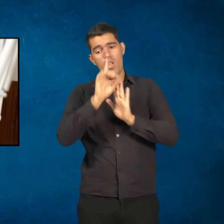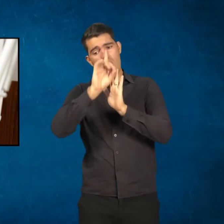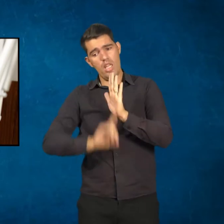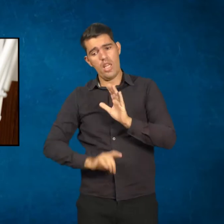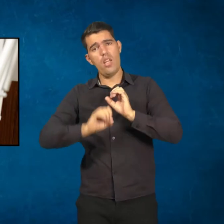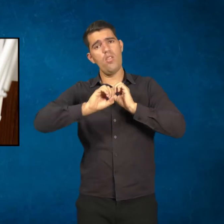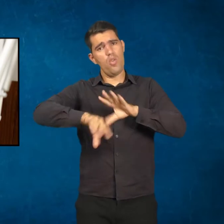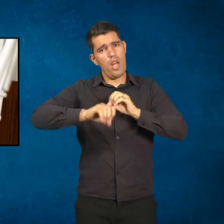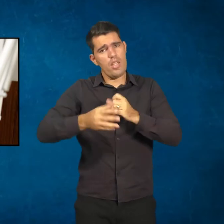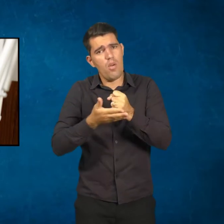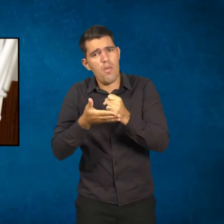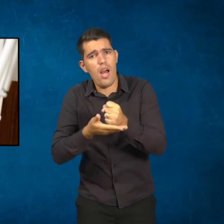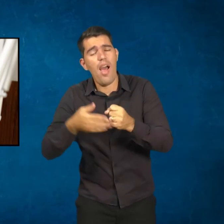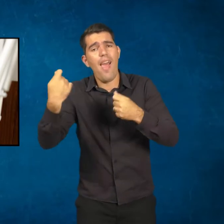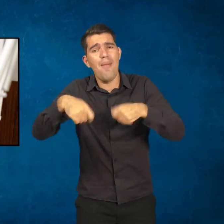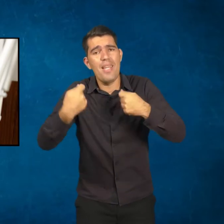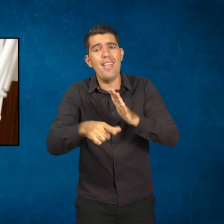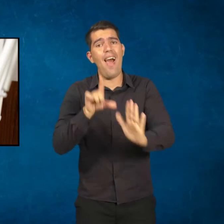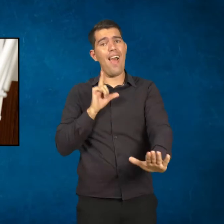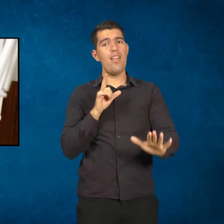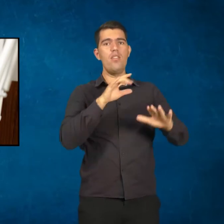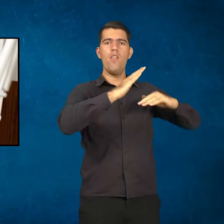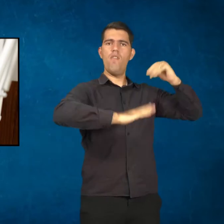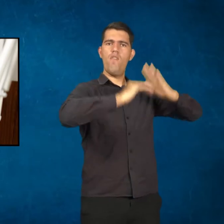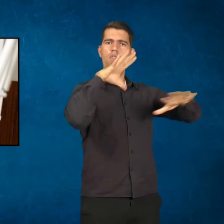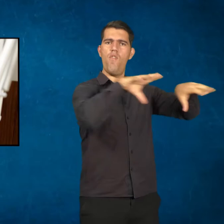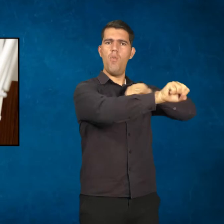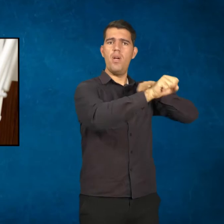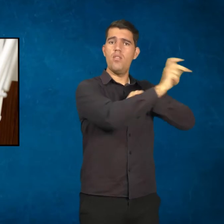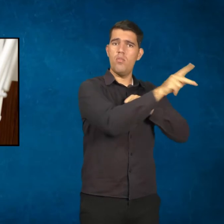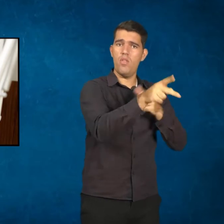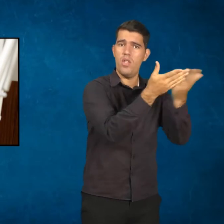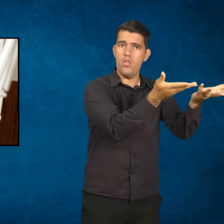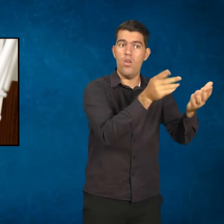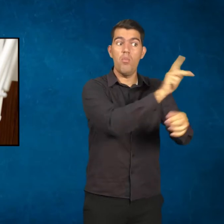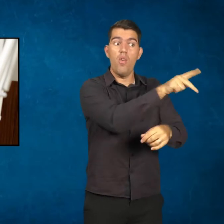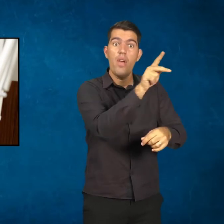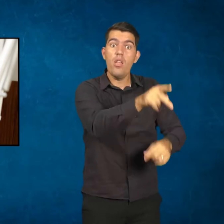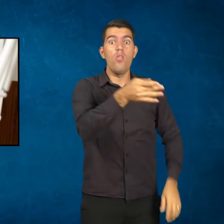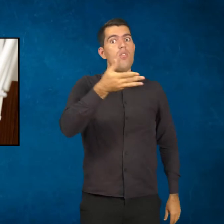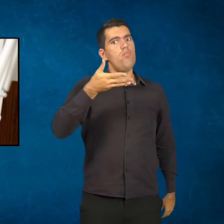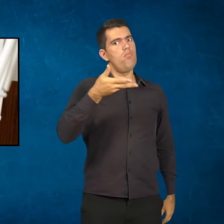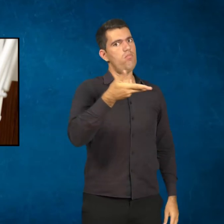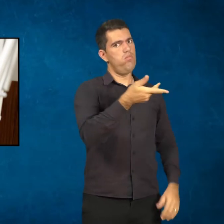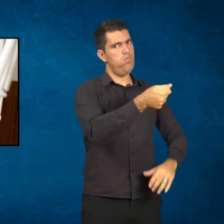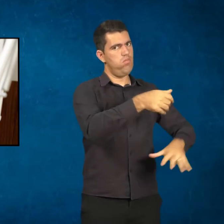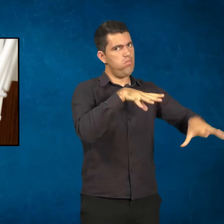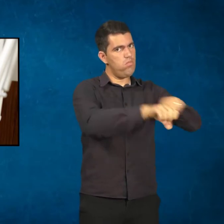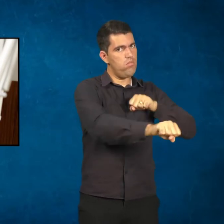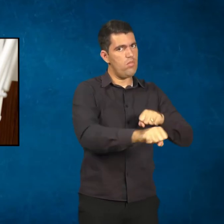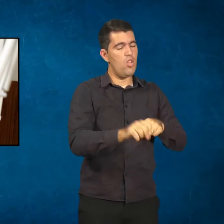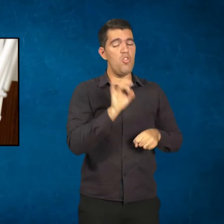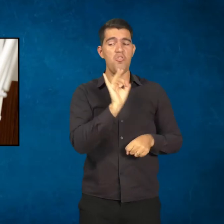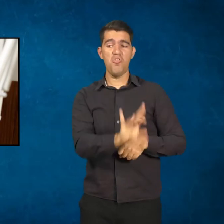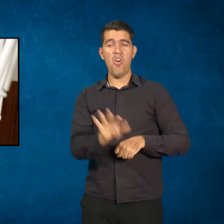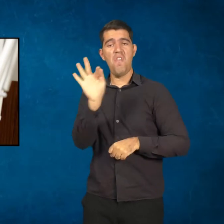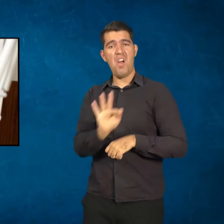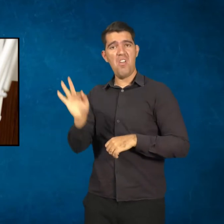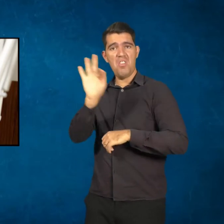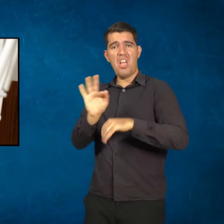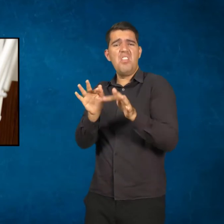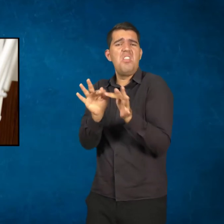envolve a formação de professores é acabar com as projeções com qualidade e não em faculdades de